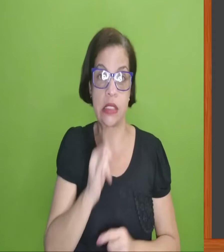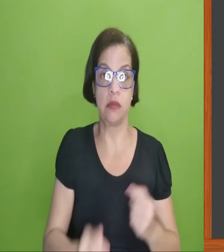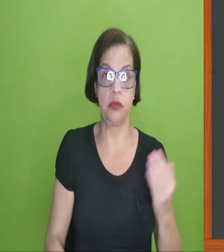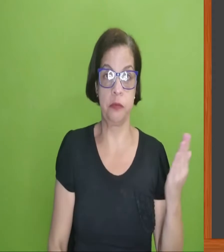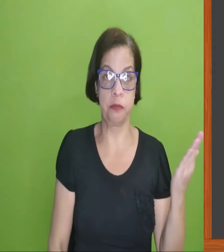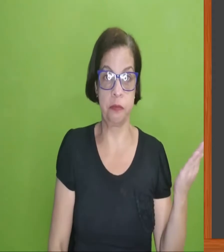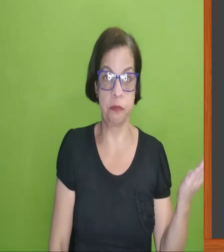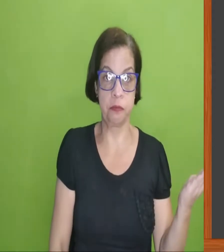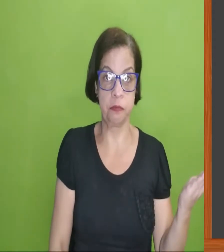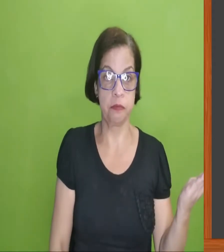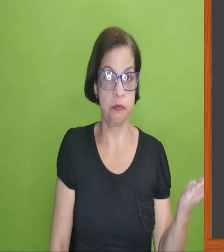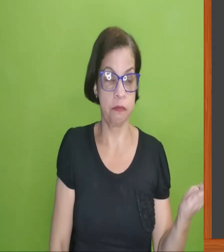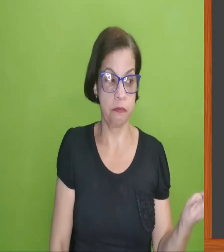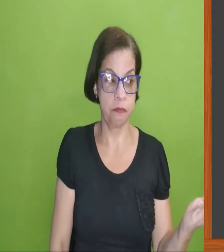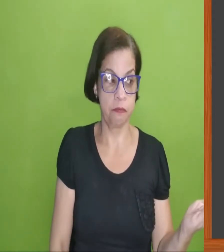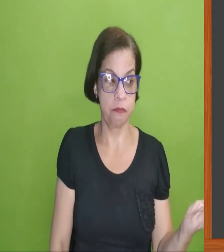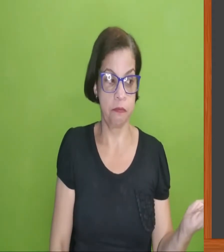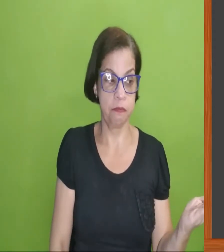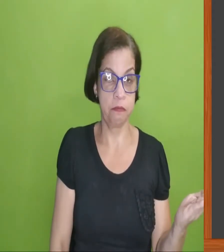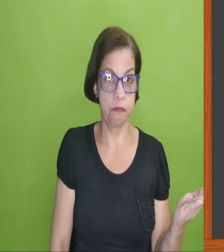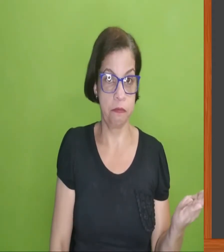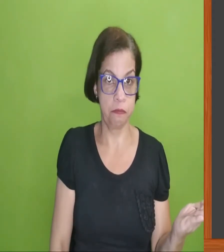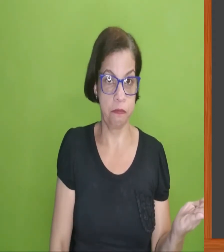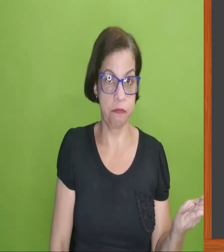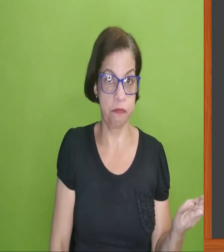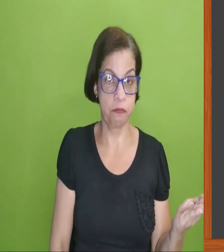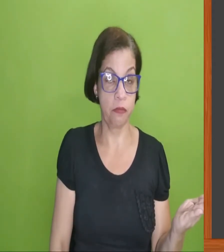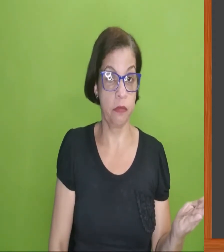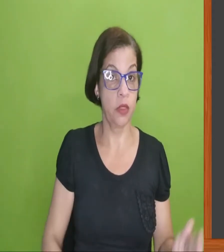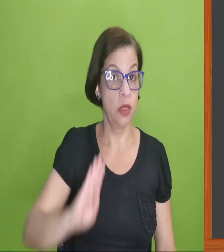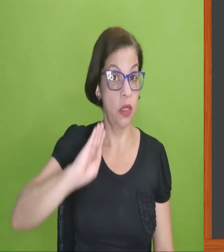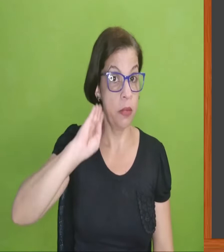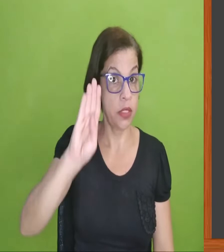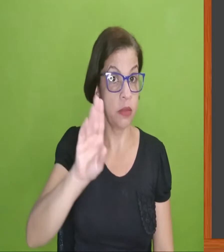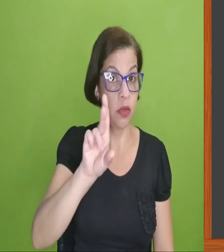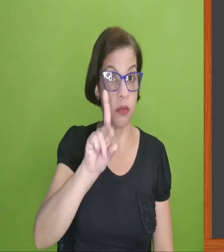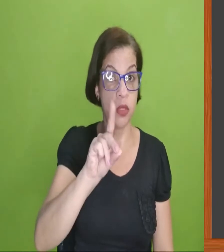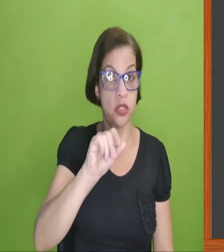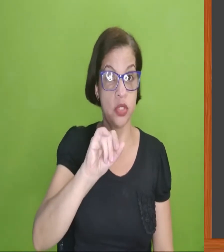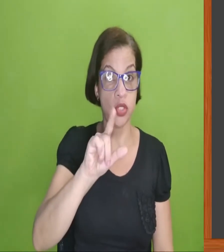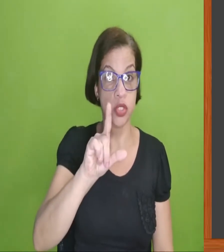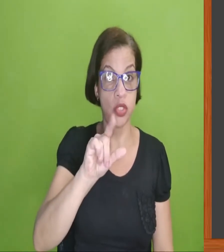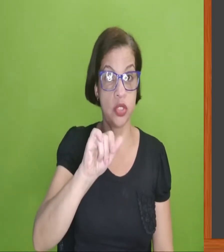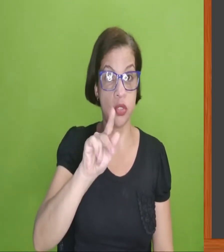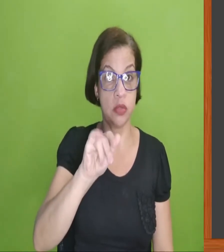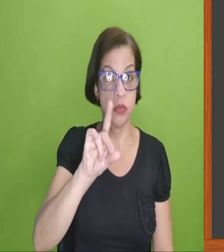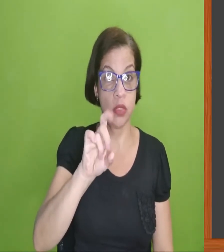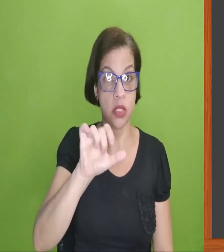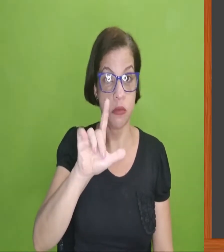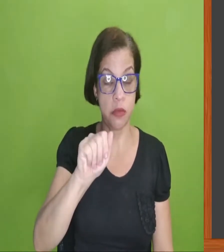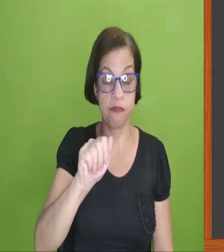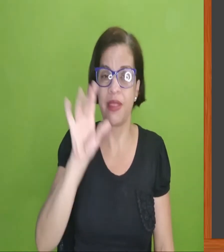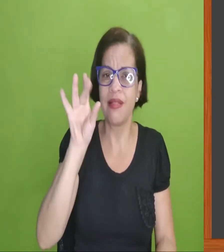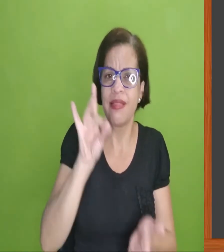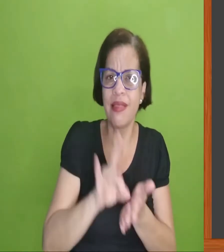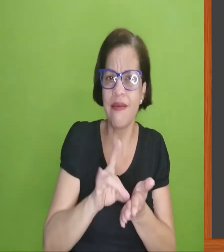obesidade, o estresse, a hipertensão, o diabetes e principalmente as dislipidemias. Na